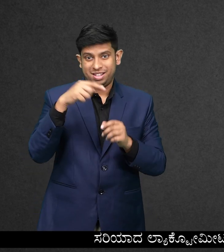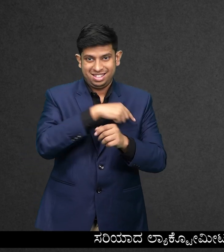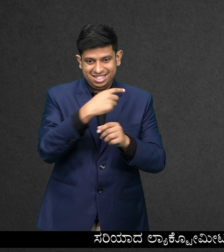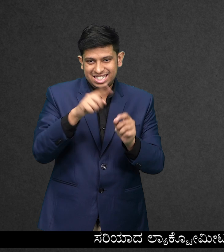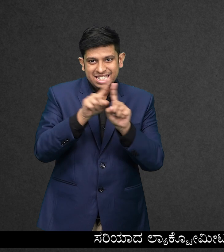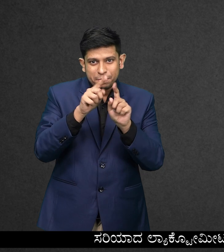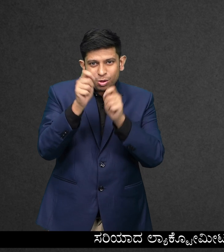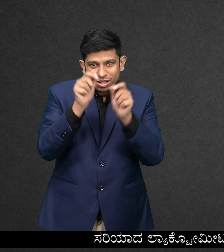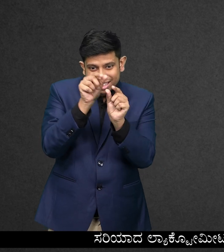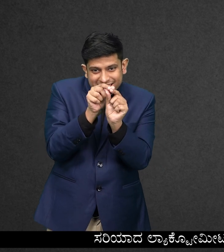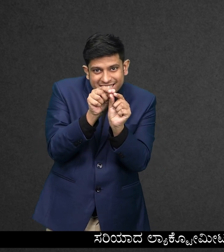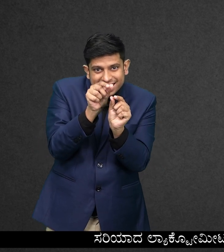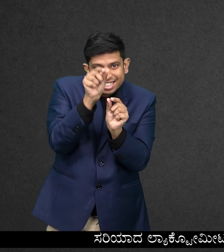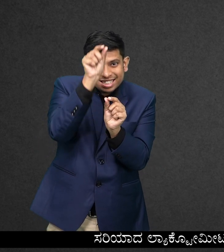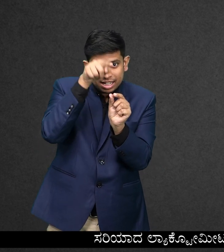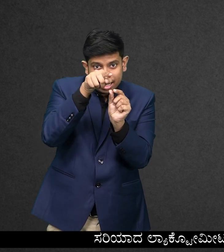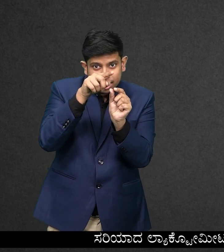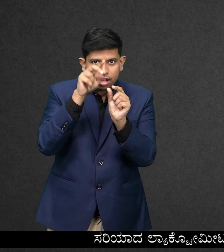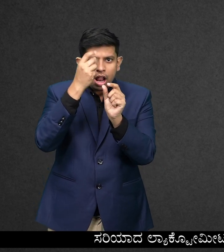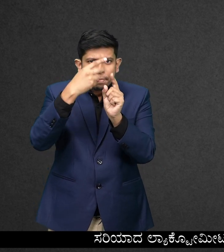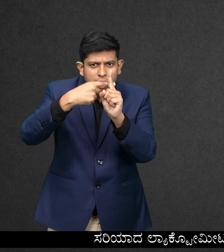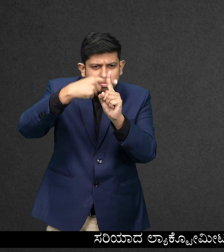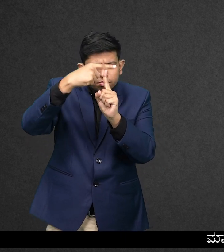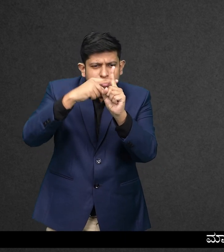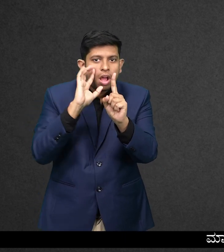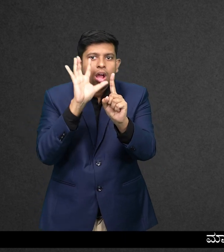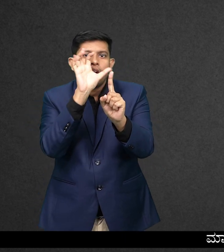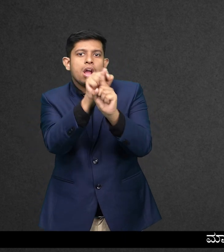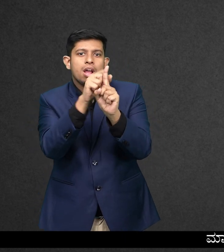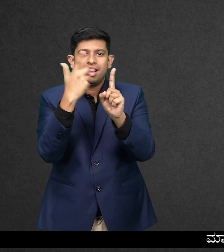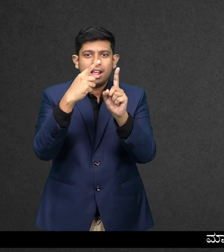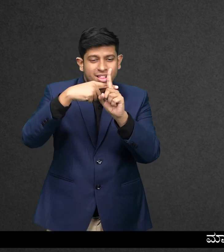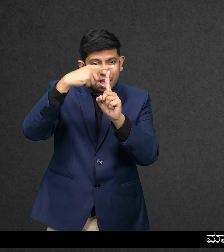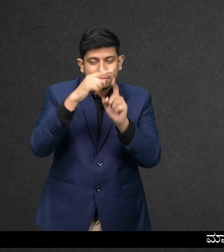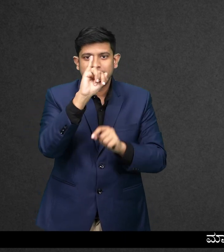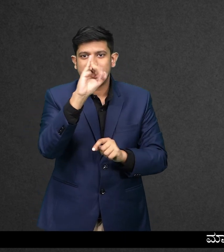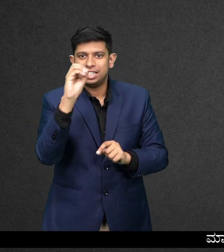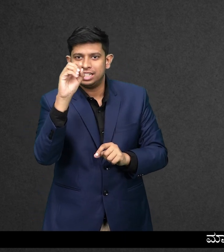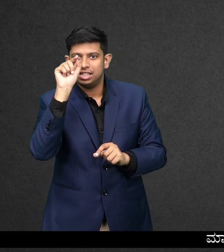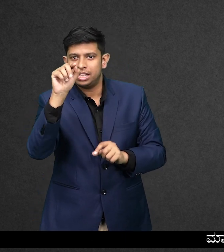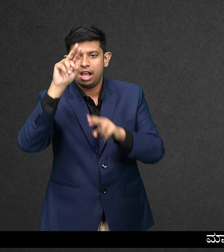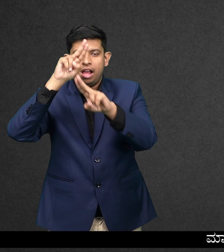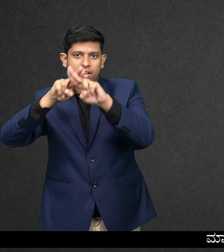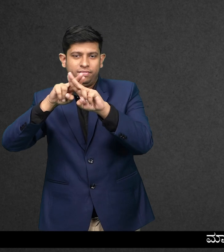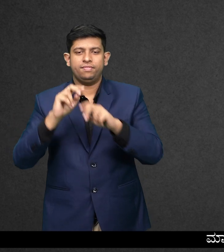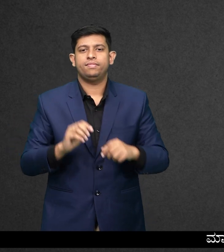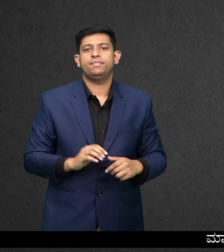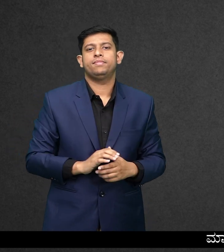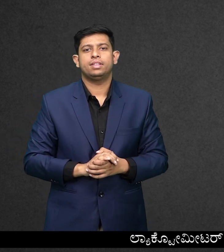ಸರಿಯಾದ ಲ್ಯಾಕ್ಟೋಮೀಟರ್ ರೀಡಿಂಗ್ ಅನ್ನ 60 ಡಿಗ್ರಿ ಎಫ್ ತಾಪಮಾನದಲ್ಲಿ ಮಾತ್ರ ಪಡೆಯಲಾಗುತ್ತೆ.